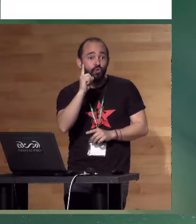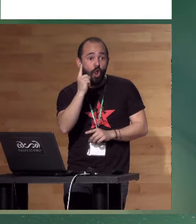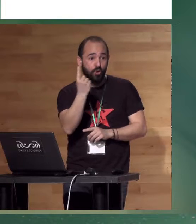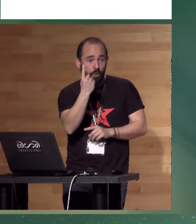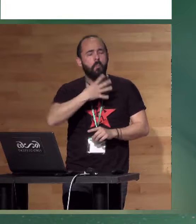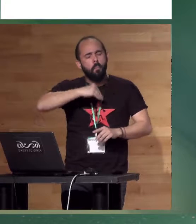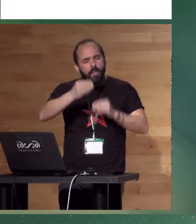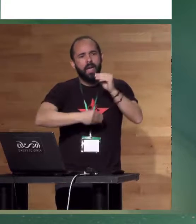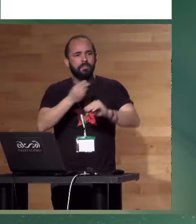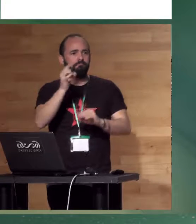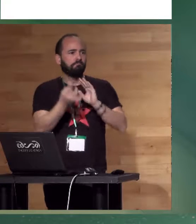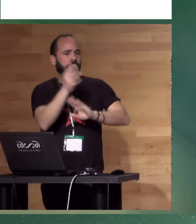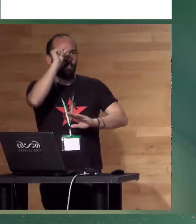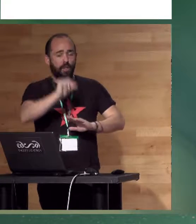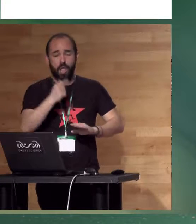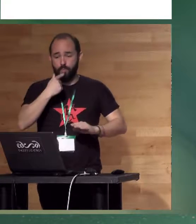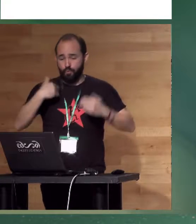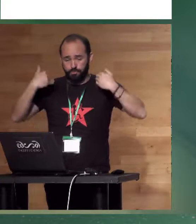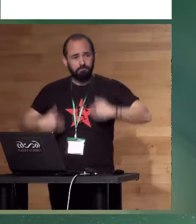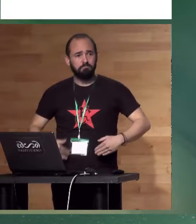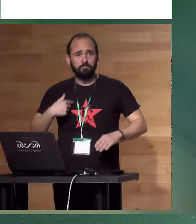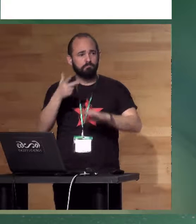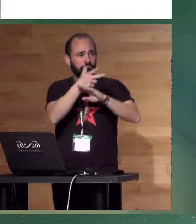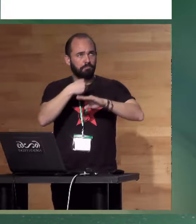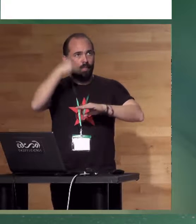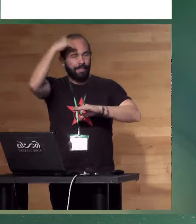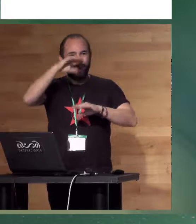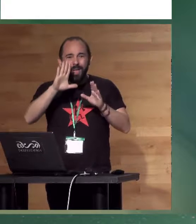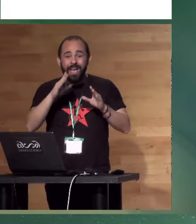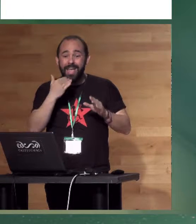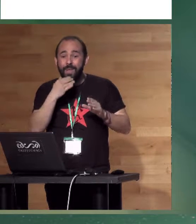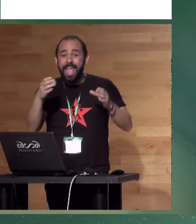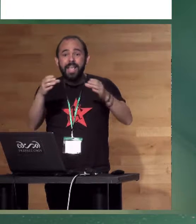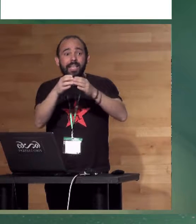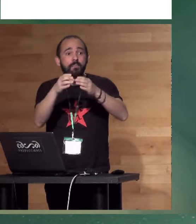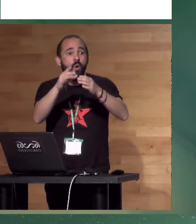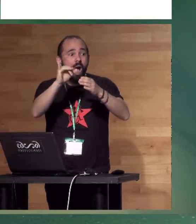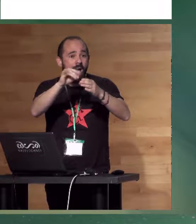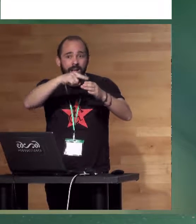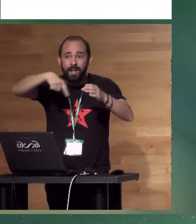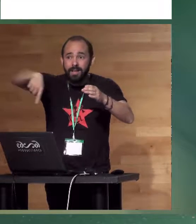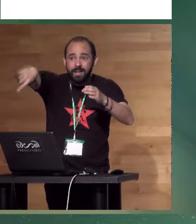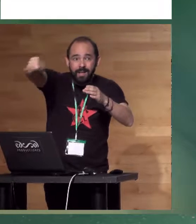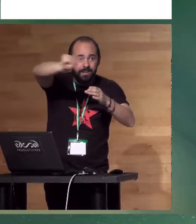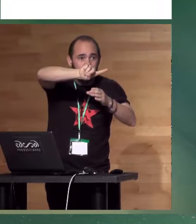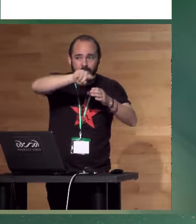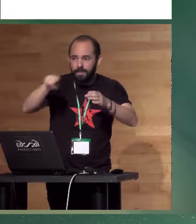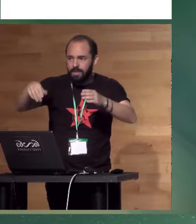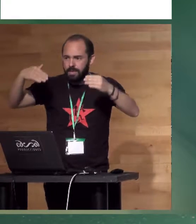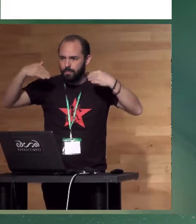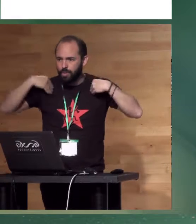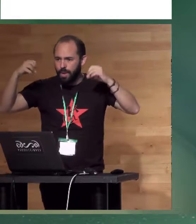verdad, pero solo puedes hacerlo, puedes crear una película, yo mismo. Pero si hay un